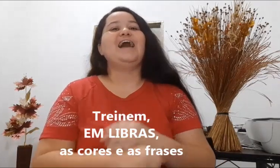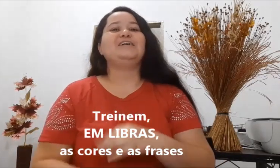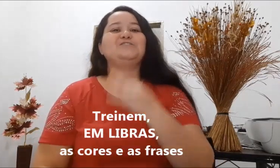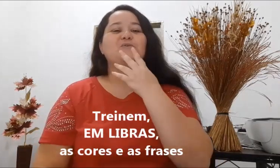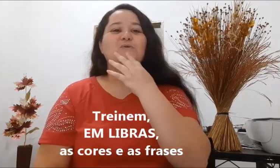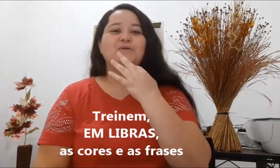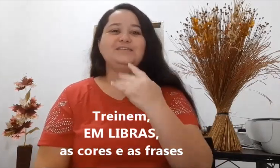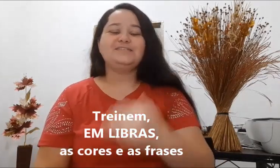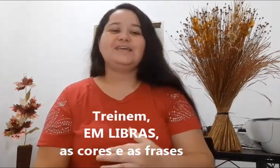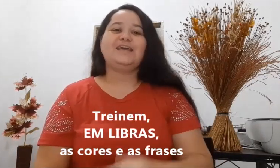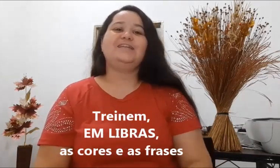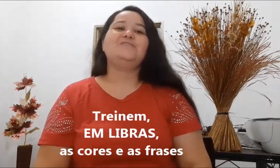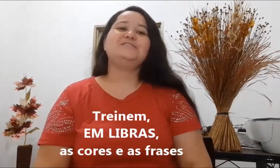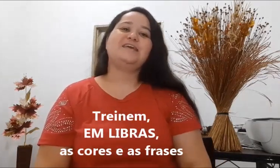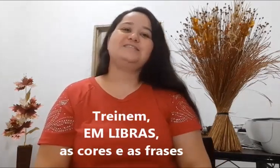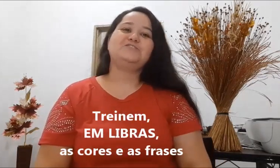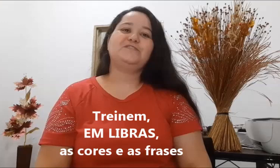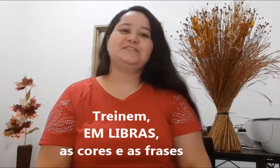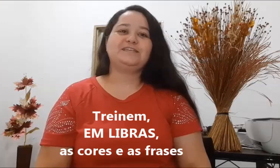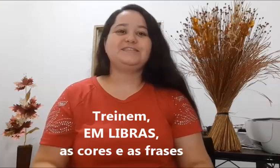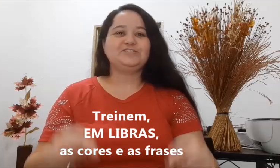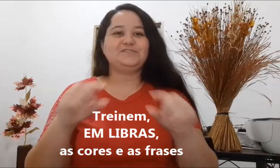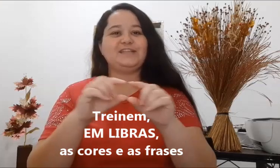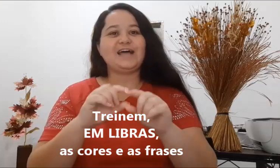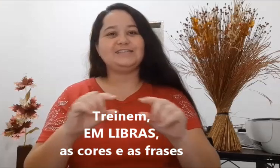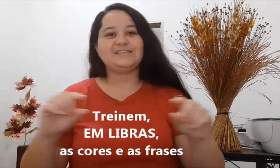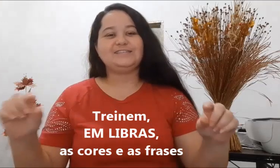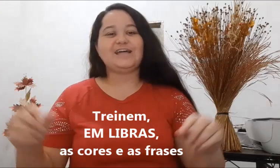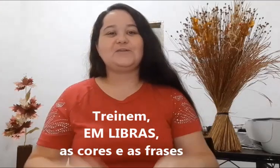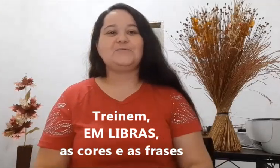as cores e não esqueçam de fazer as atividades que estarão aí